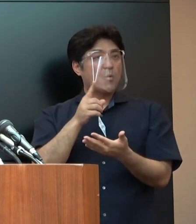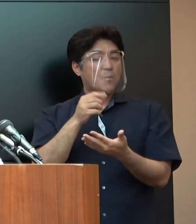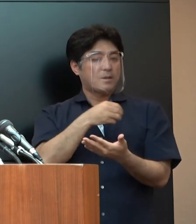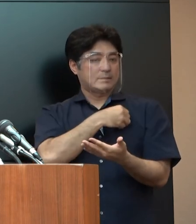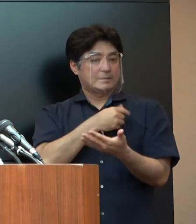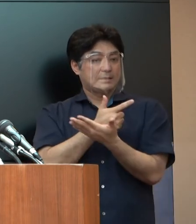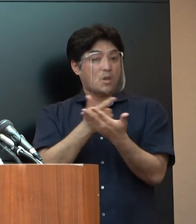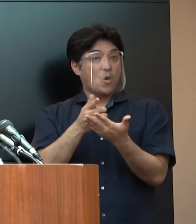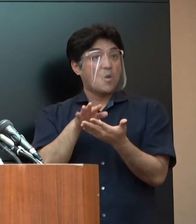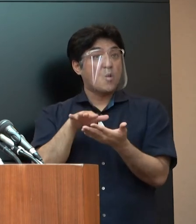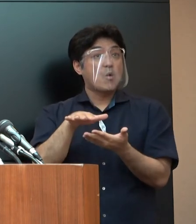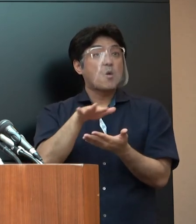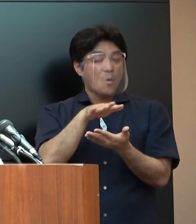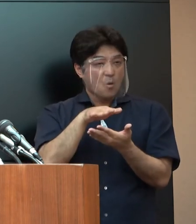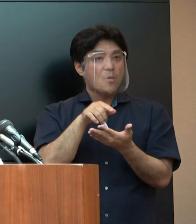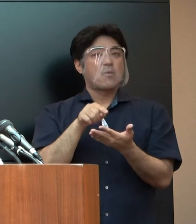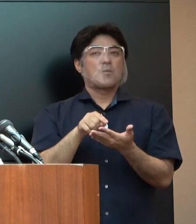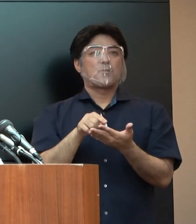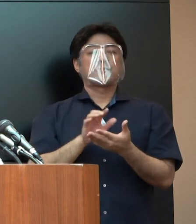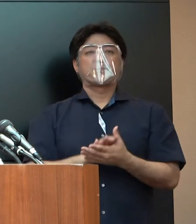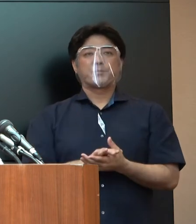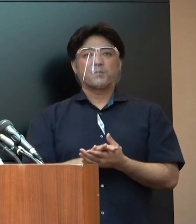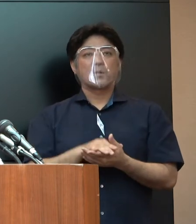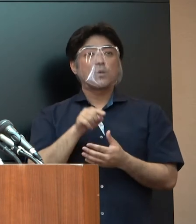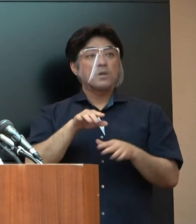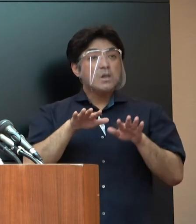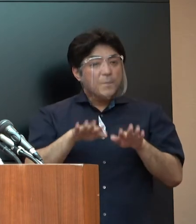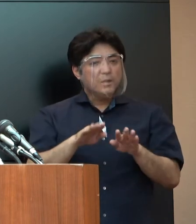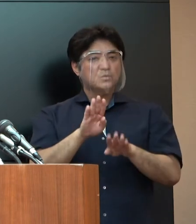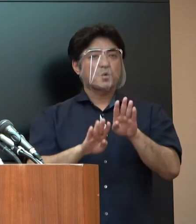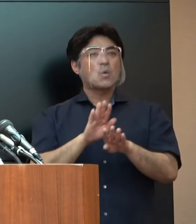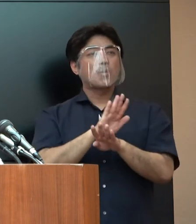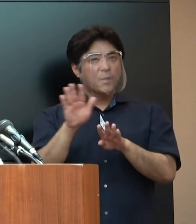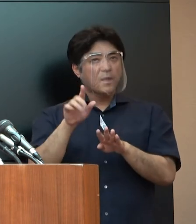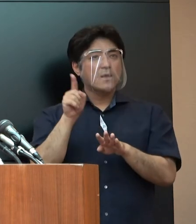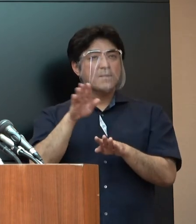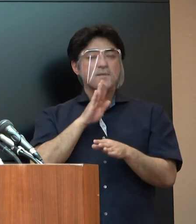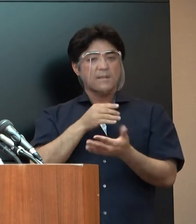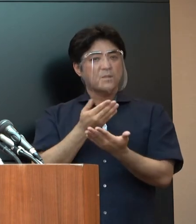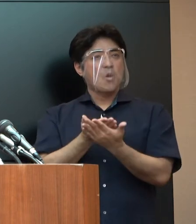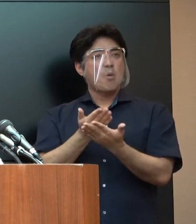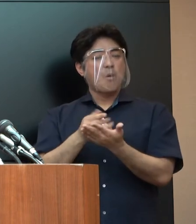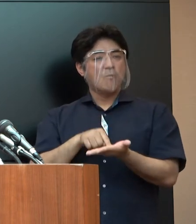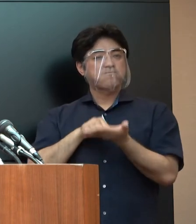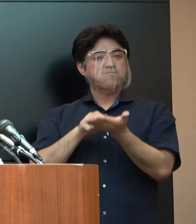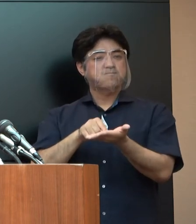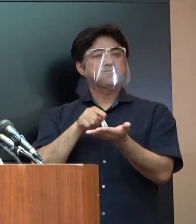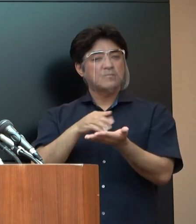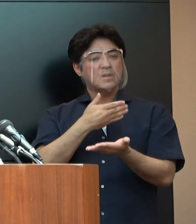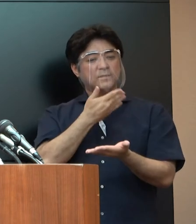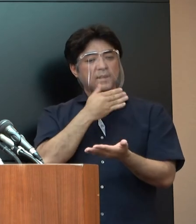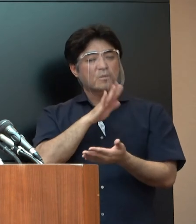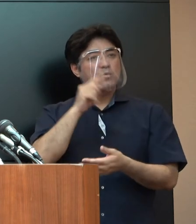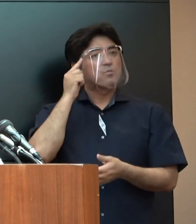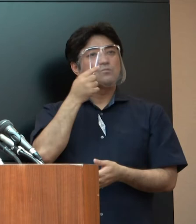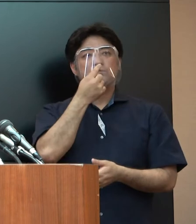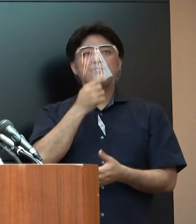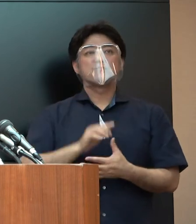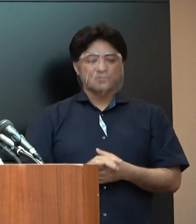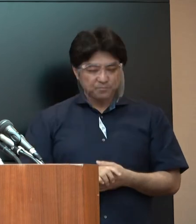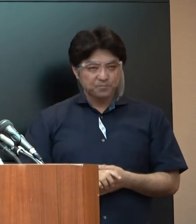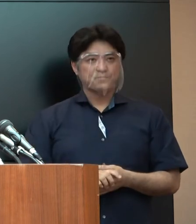緒に、関係要領に対して、この、タイミングで要請をしておくことは非常に重要であろうという認識であります。 では県内 会社 の毎日新聞さん、お